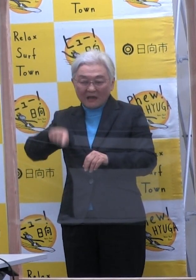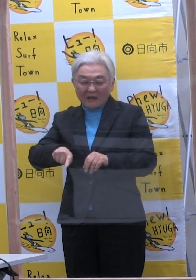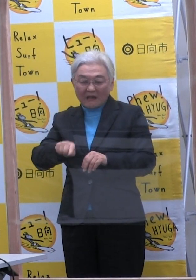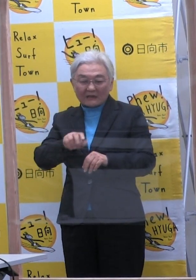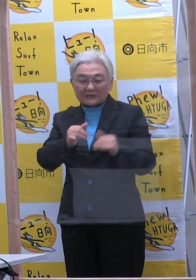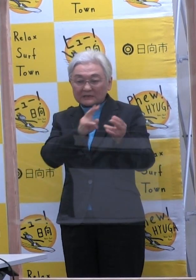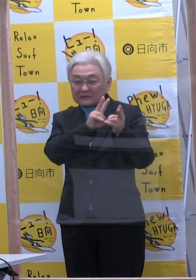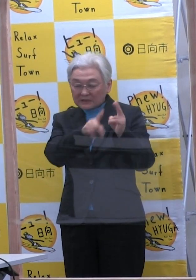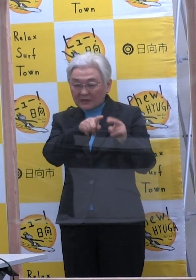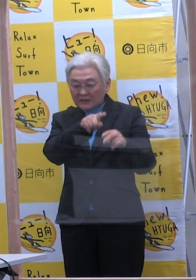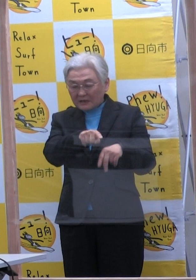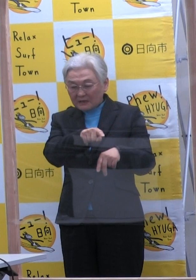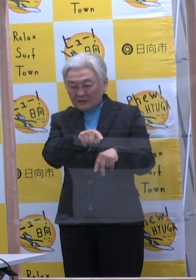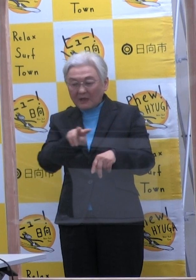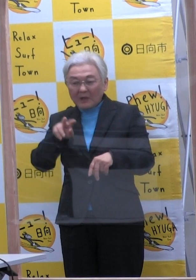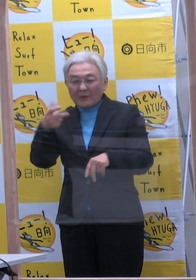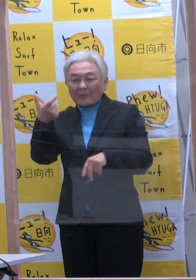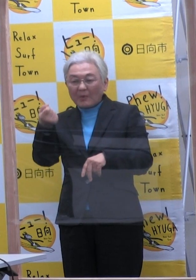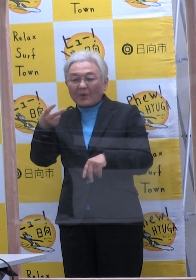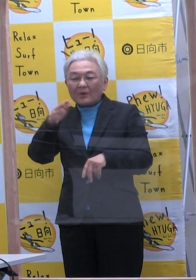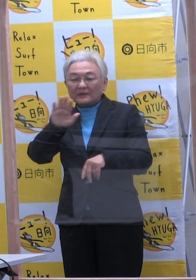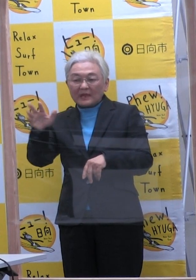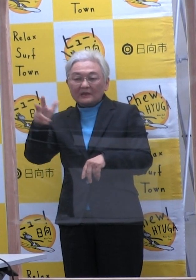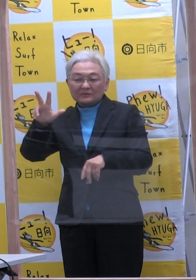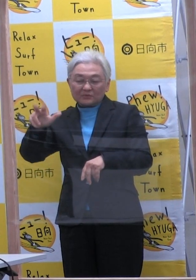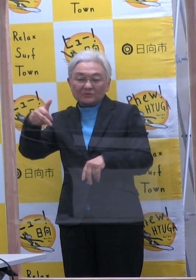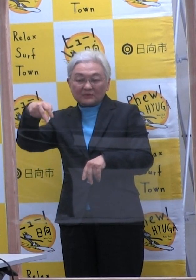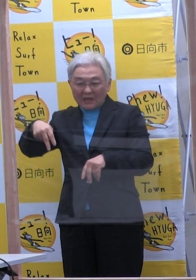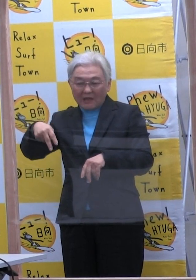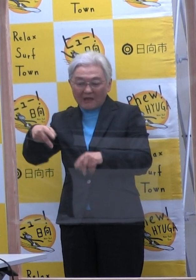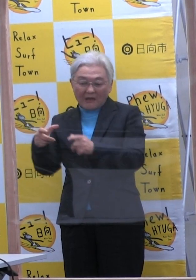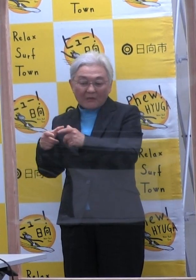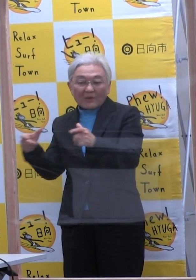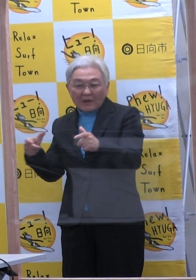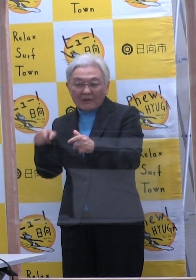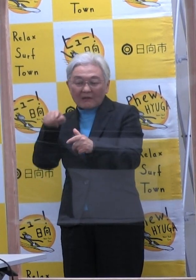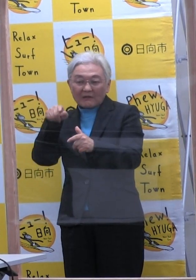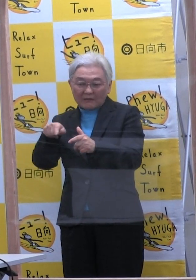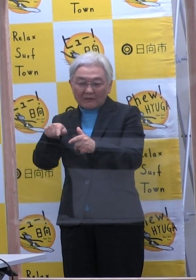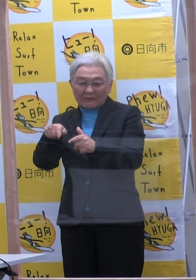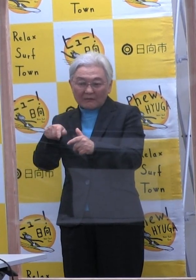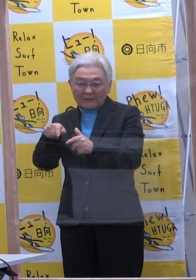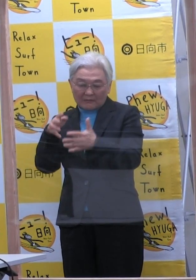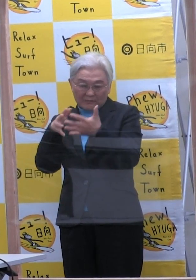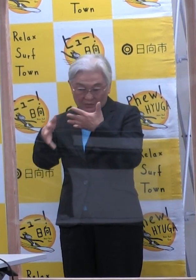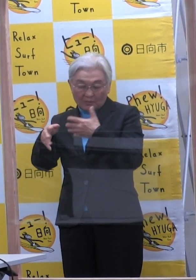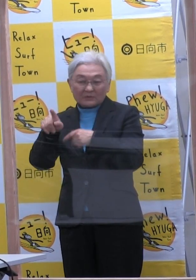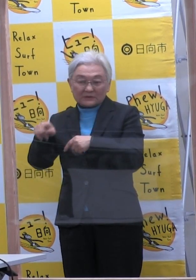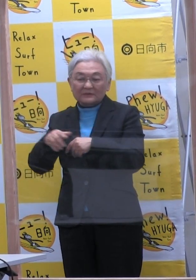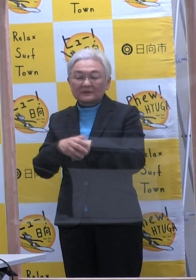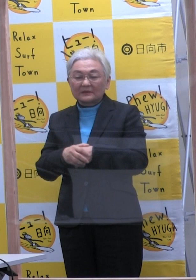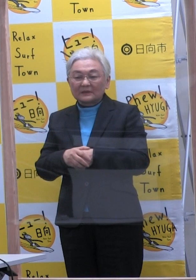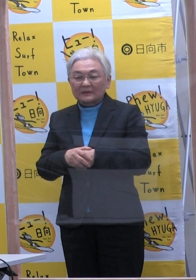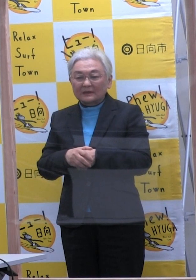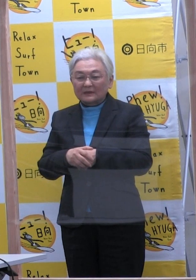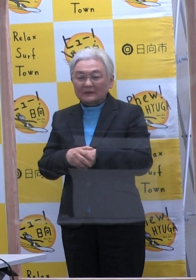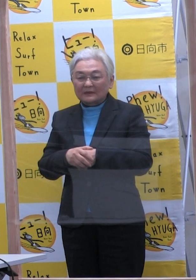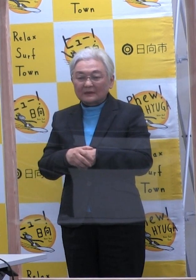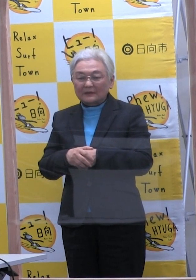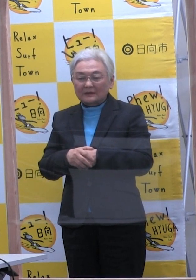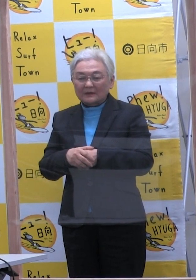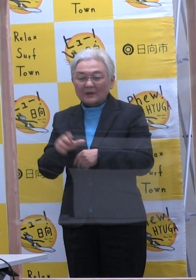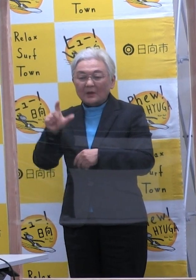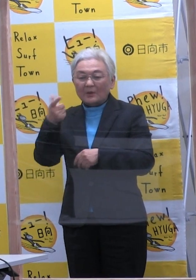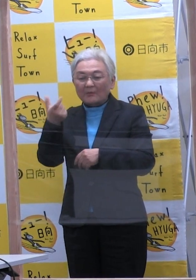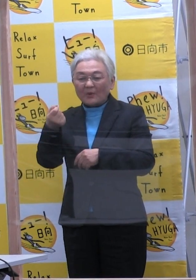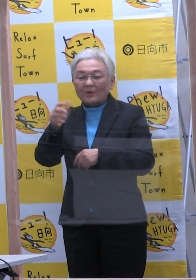してモデルナ社ワクチンの供給量が多くなる見込みであります。モデ